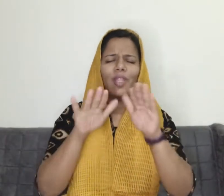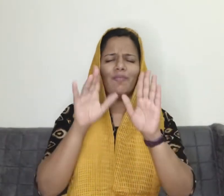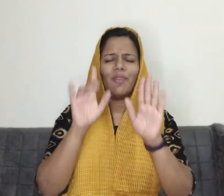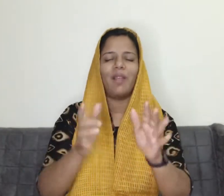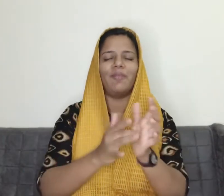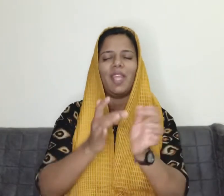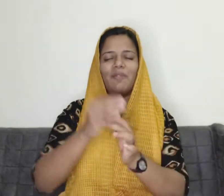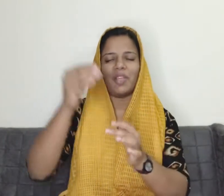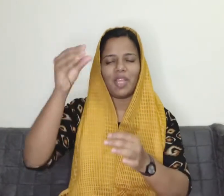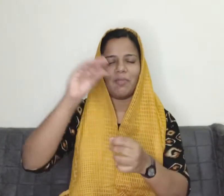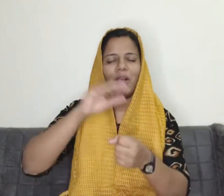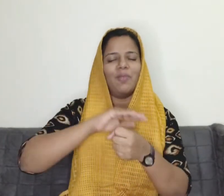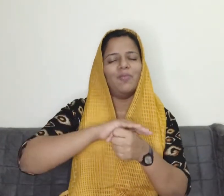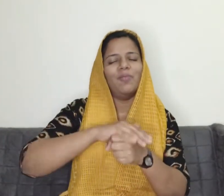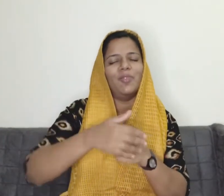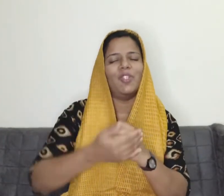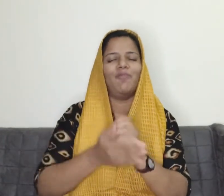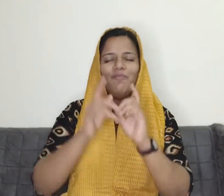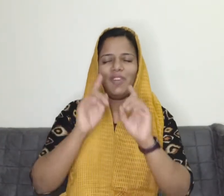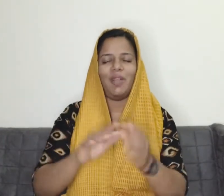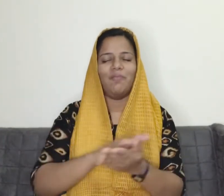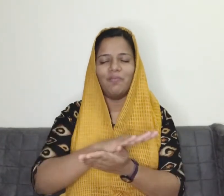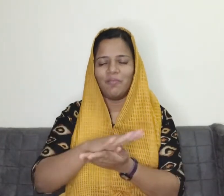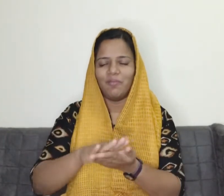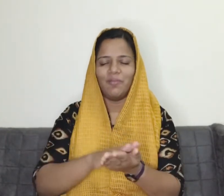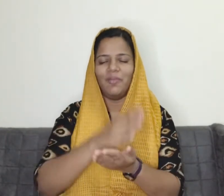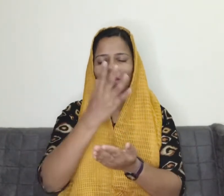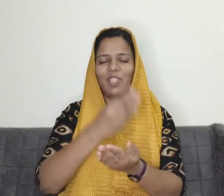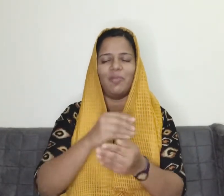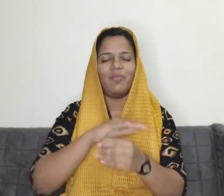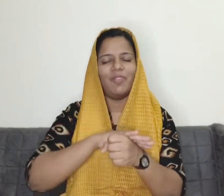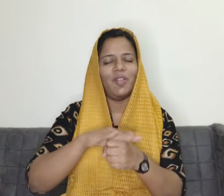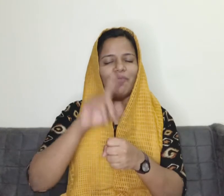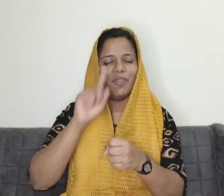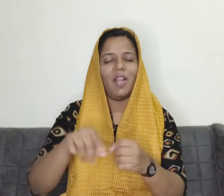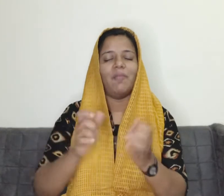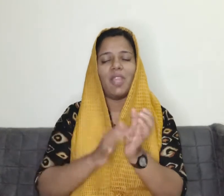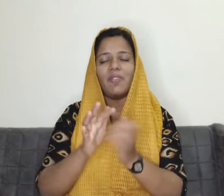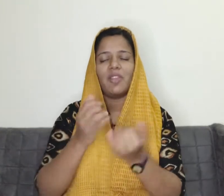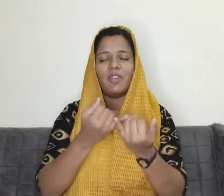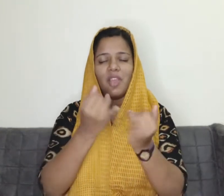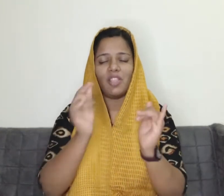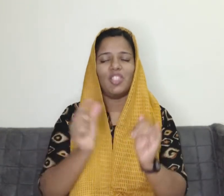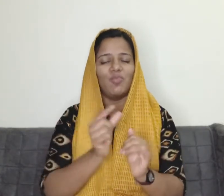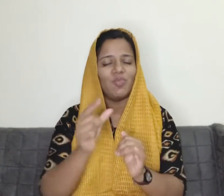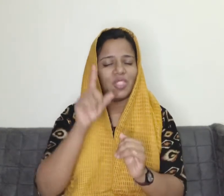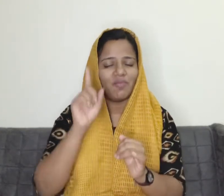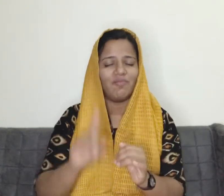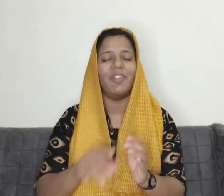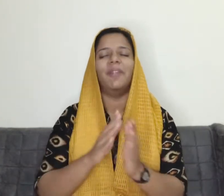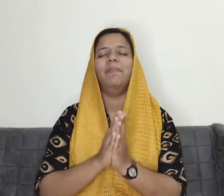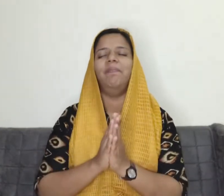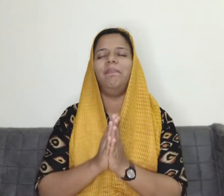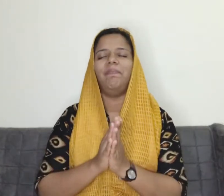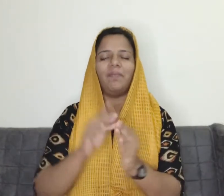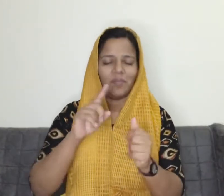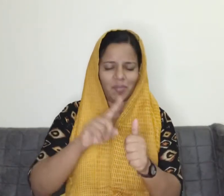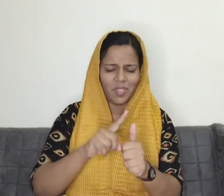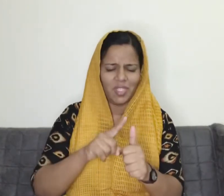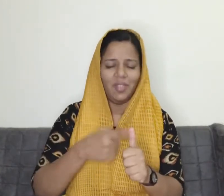ദൈവകൃപ കൊണ്ട് ഇവരും നിറയണം. പരിശുദ്ധാത്മാവിനാൽ ഇവരും നിറയണം. കർത്താവിൻ്റെ രാജ്യത്തിന് പ്രയോജനമുള്ള പാത്രങ്ങളാക്കി കർത്താവിനെ മാറ്റുന്ന കൃപകൾക്കായി സ്തോത്രം. പ്രത്യേകിച്ച്